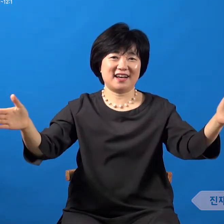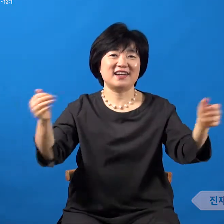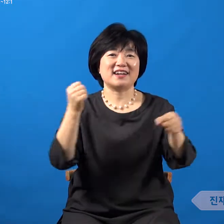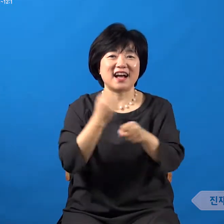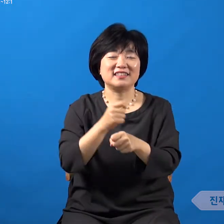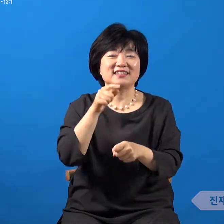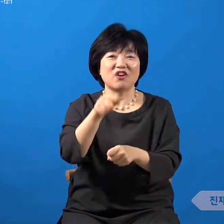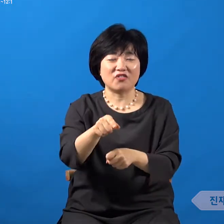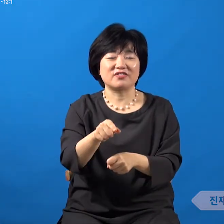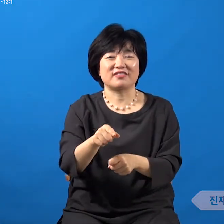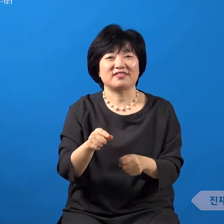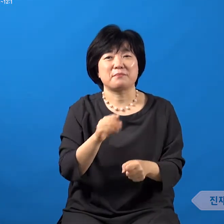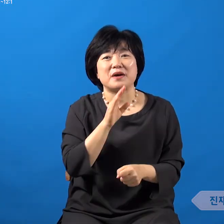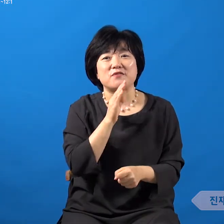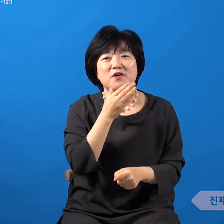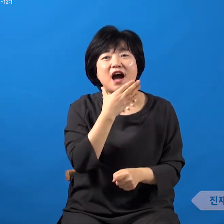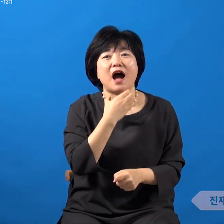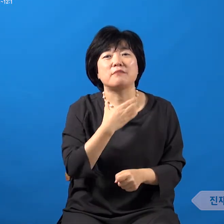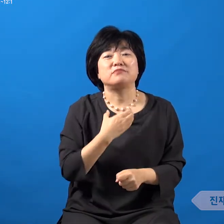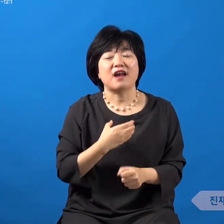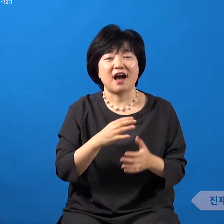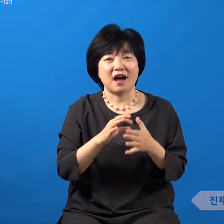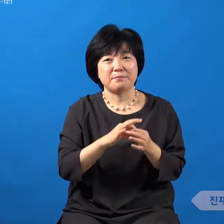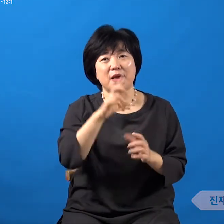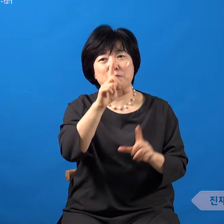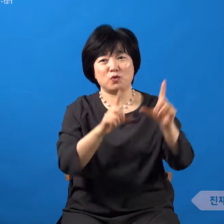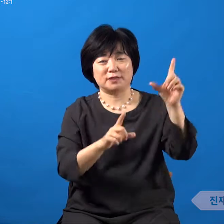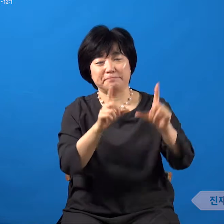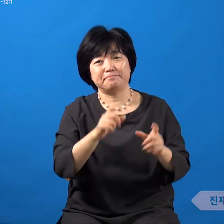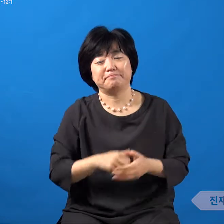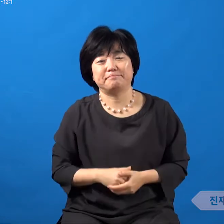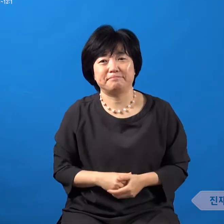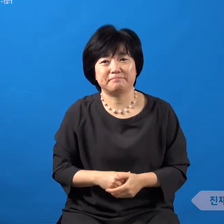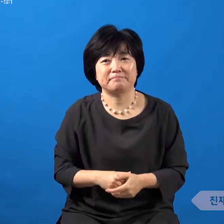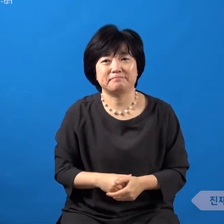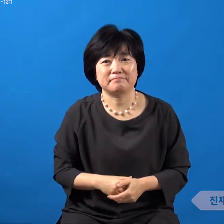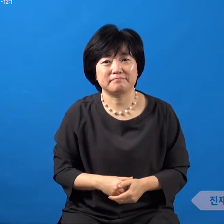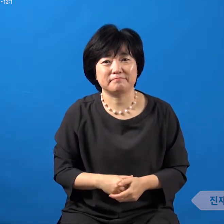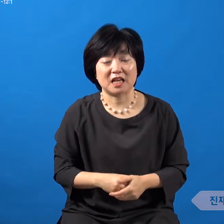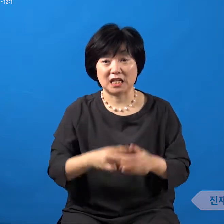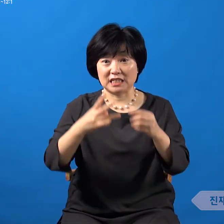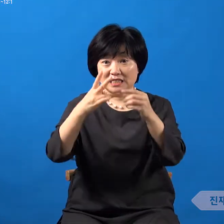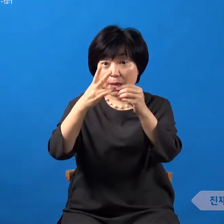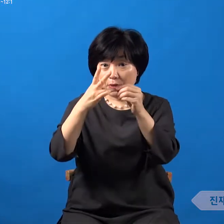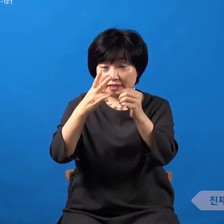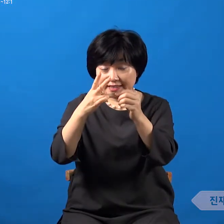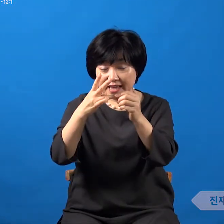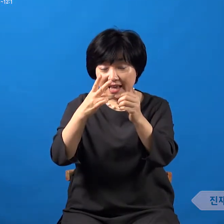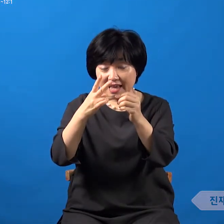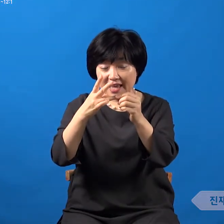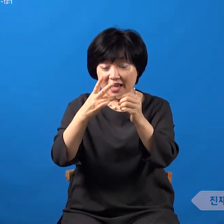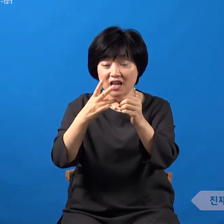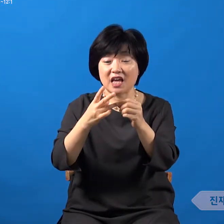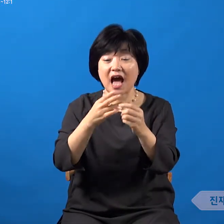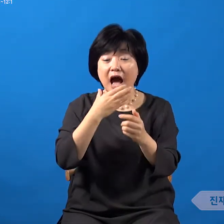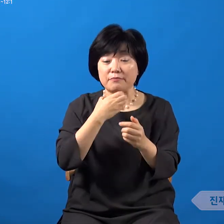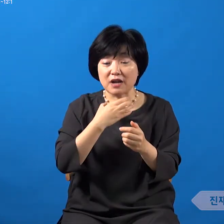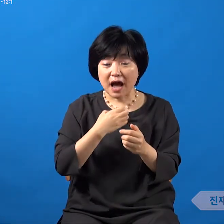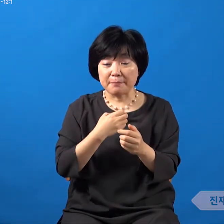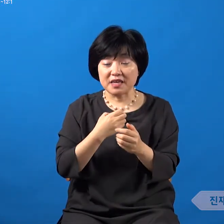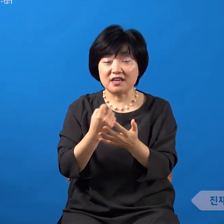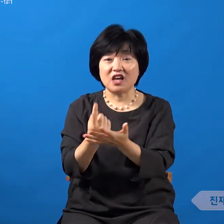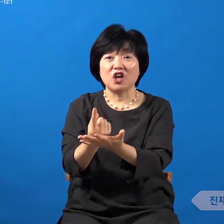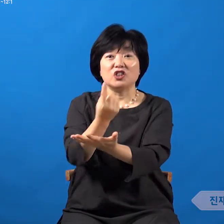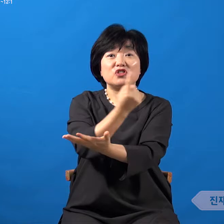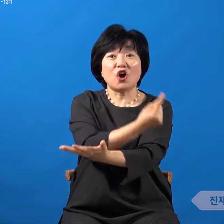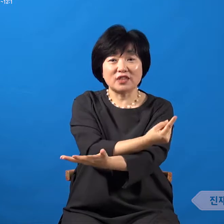믿음으로 떠났던 아브라함의 모습을 봅니다. 세 번째, 그의